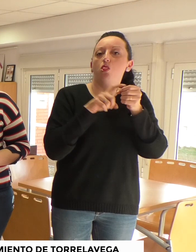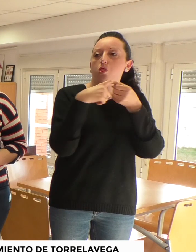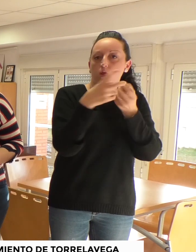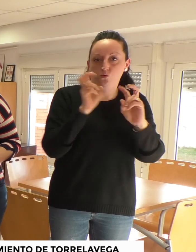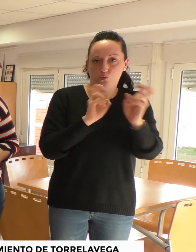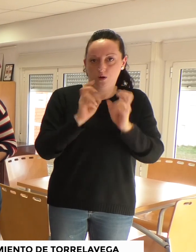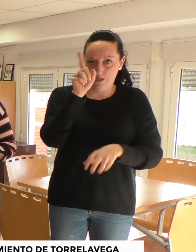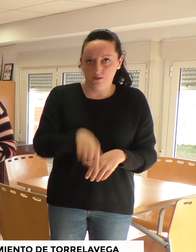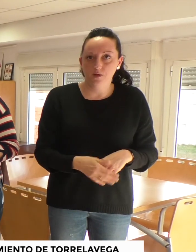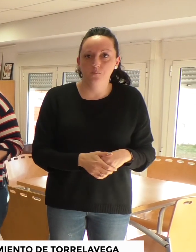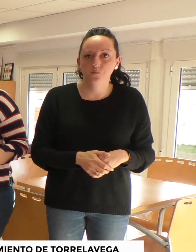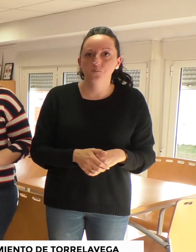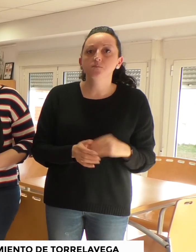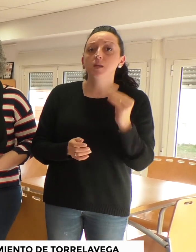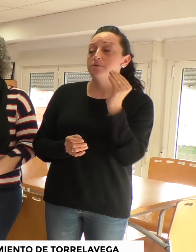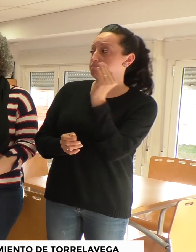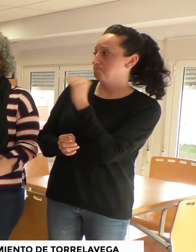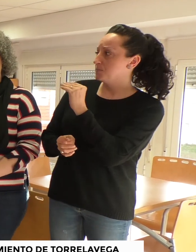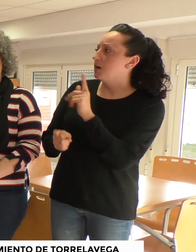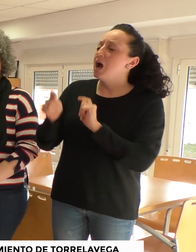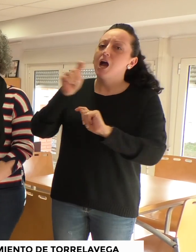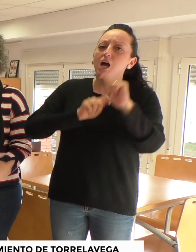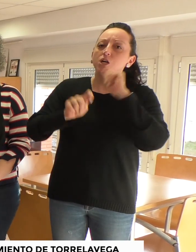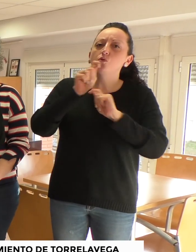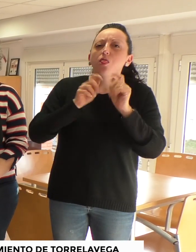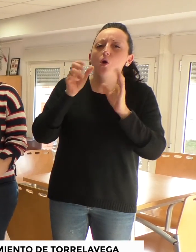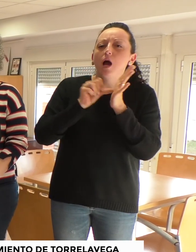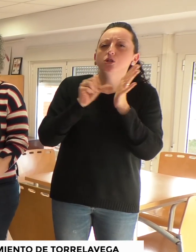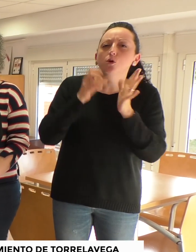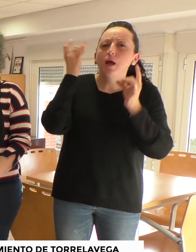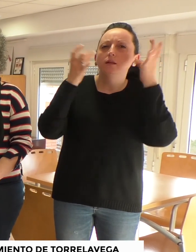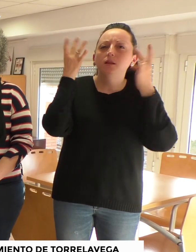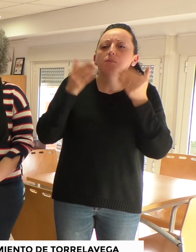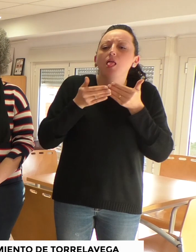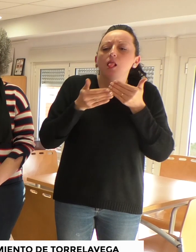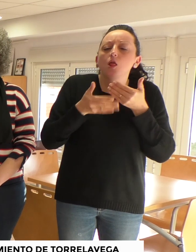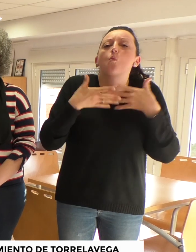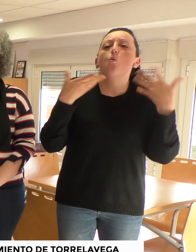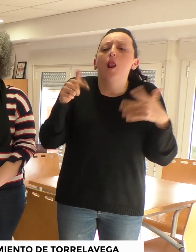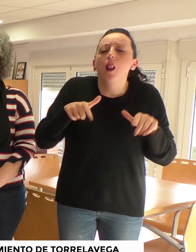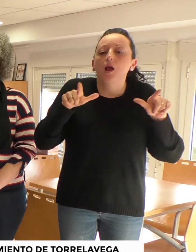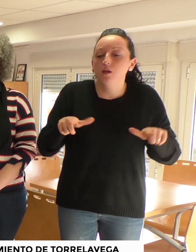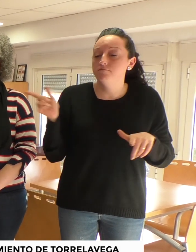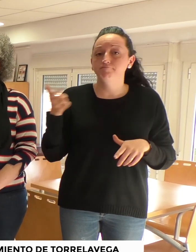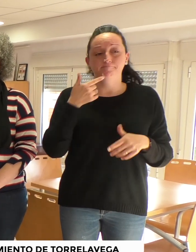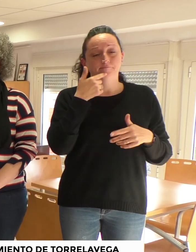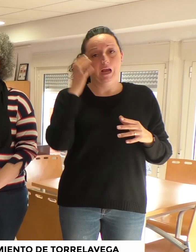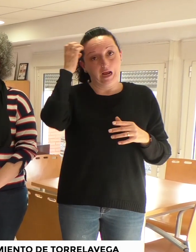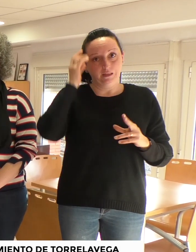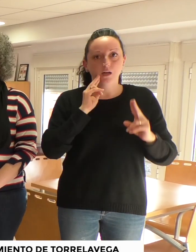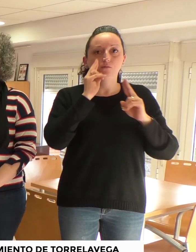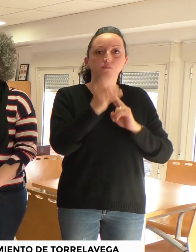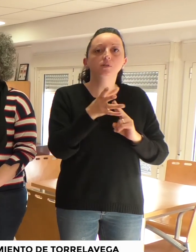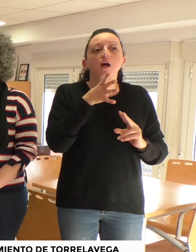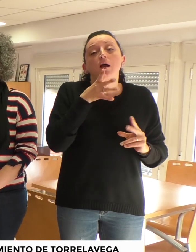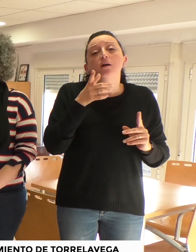de Torrelavega. ¿La asociación qué actividades tiene previstas organizar en esta situación? Pues mira, normalmente estamos intentando hacer actividades